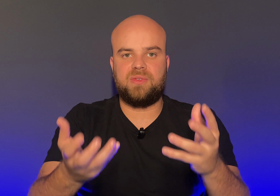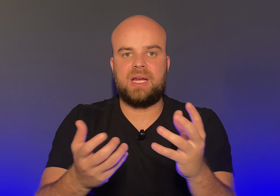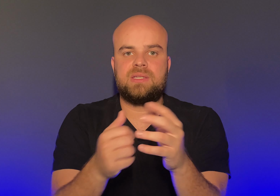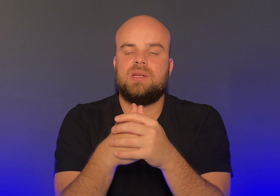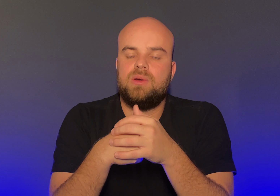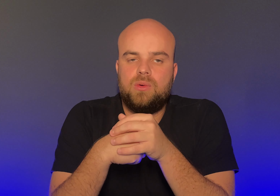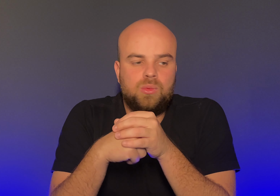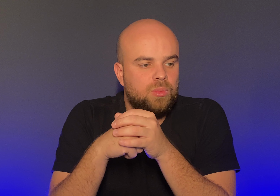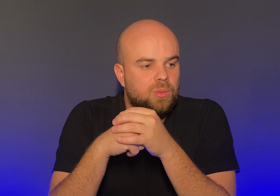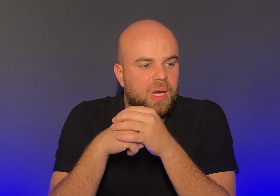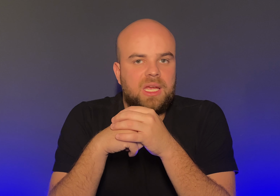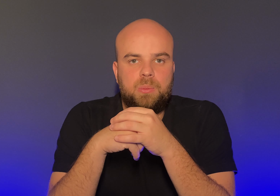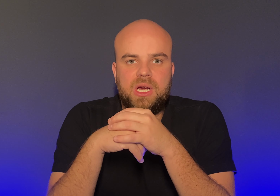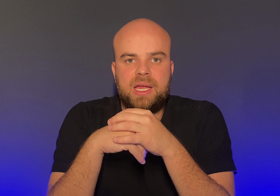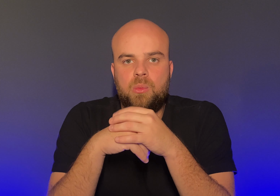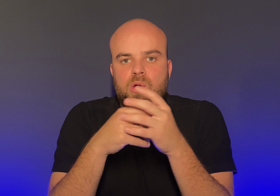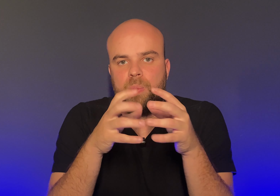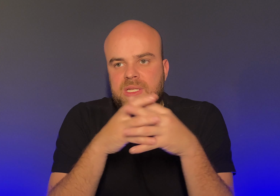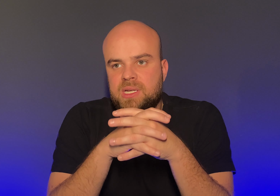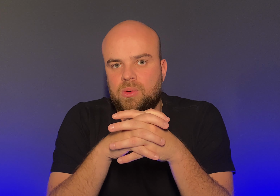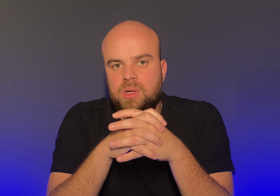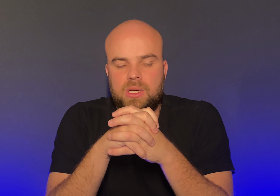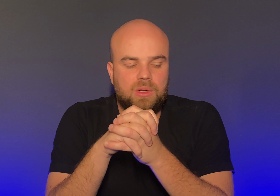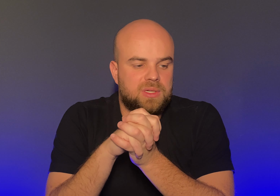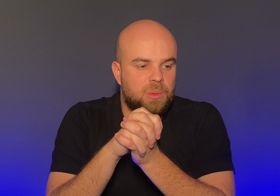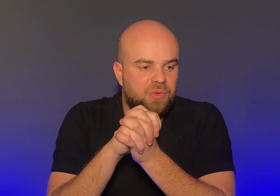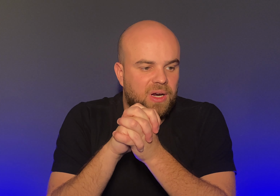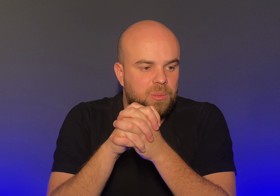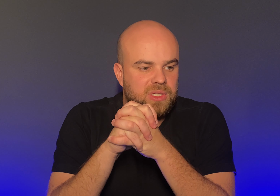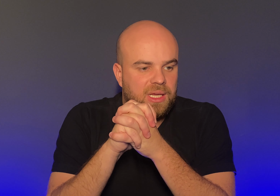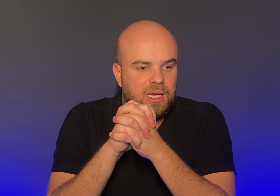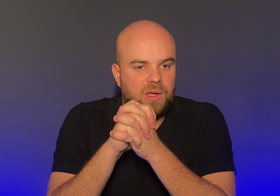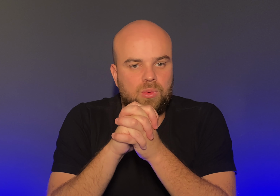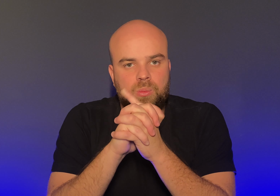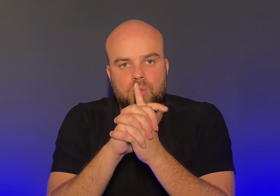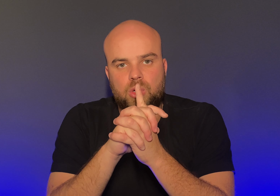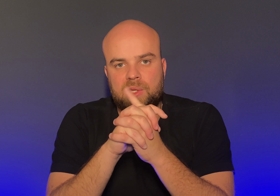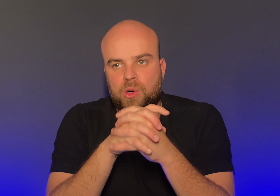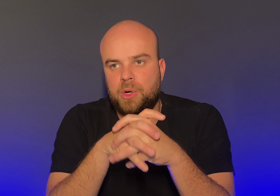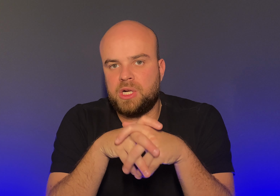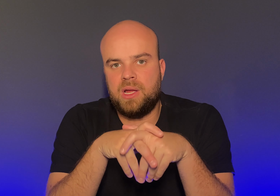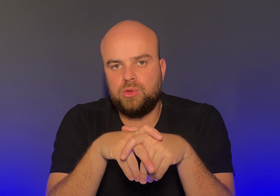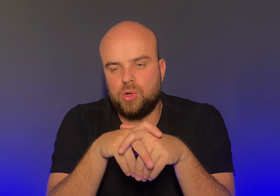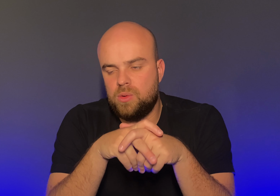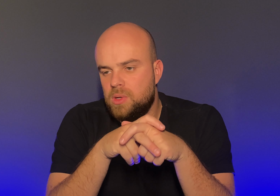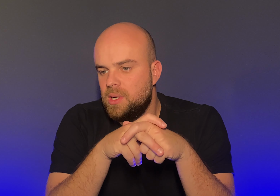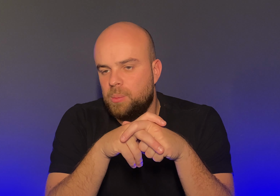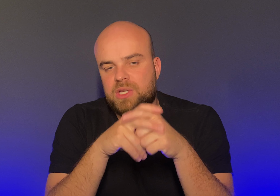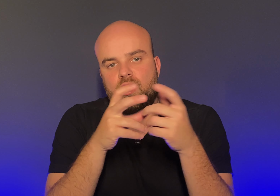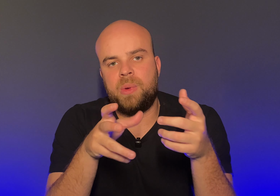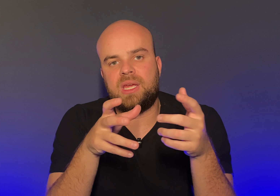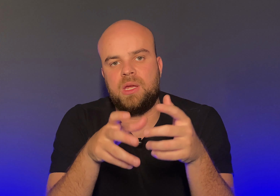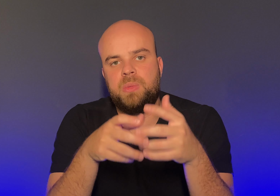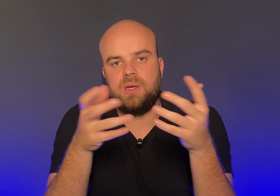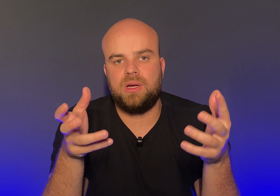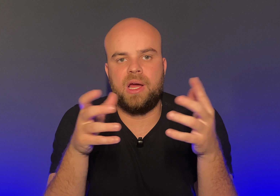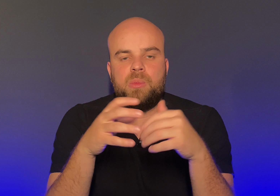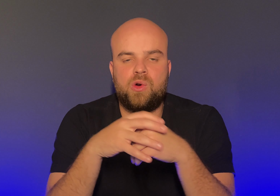que faz uma equipe ganhar uma competição nós sempre falamos aqui que um bom jogador pode ganhar um jogo mas só uma equipe daí